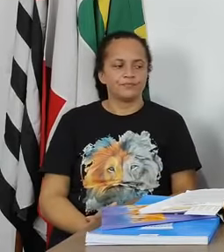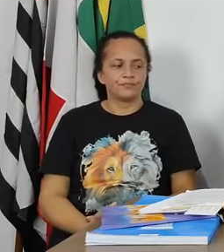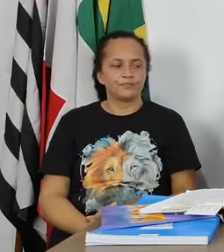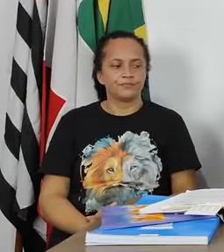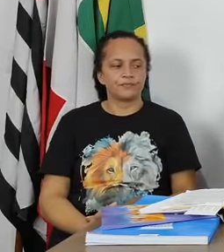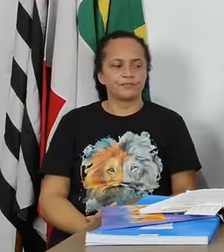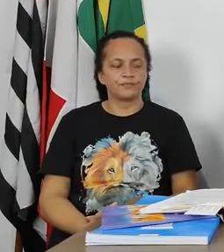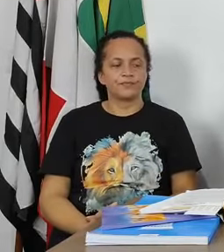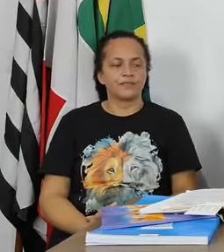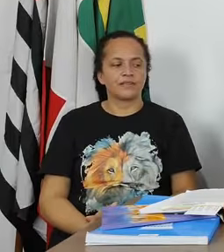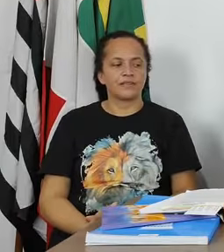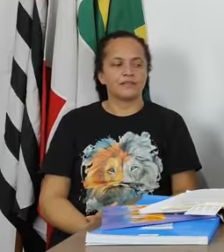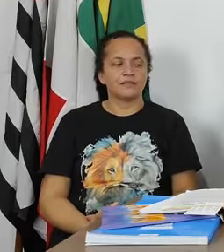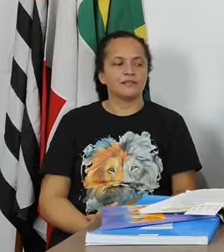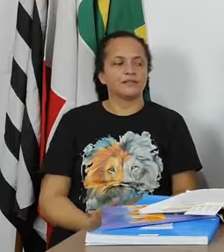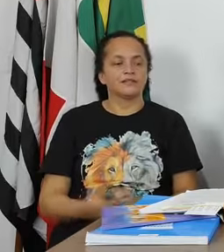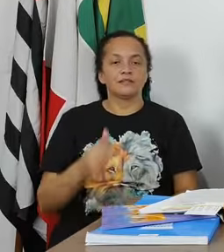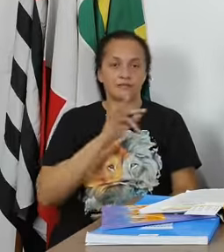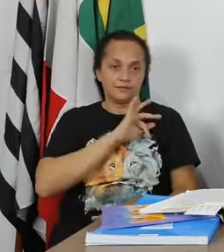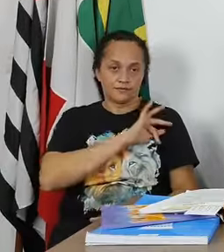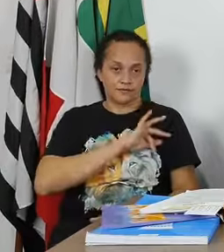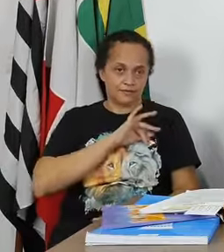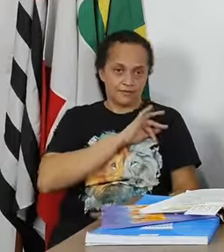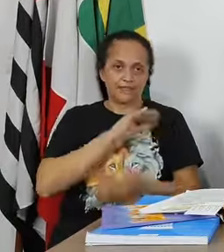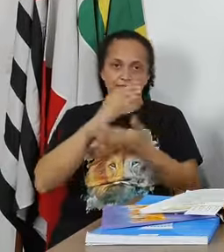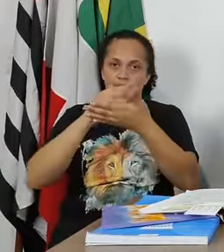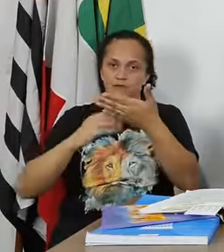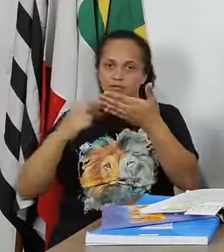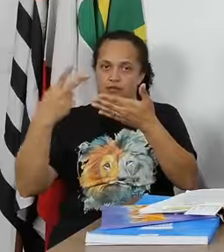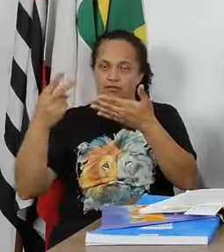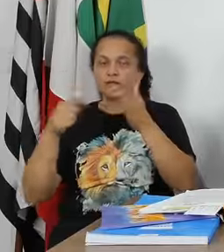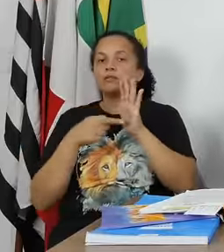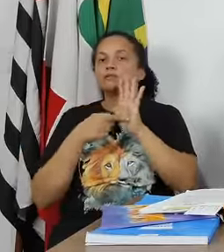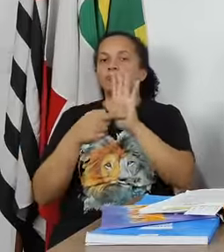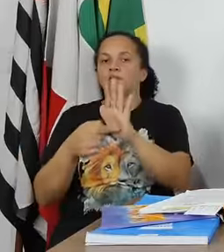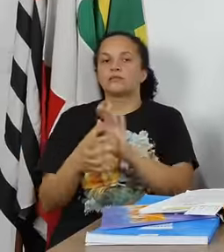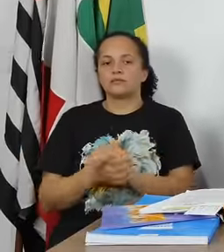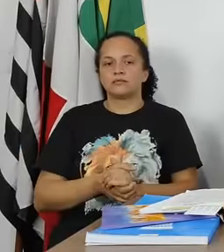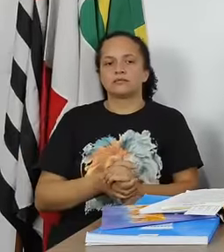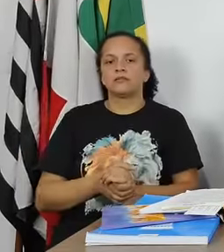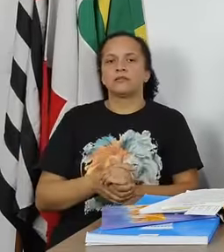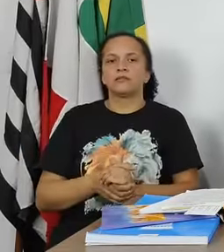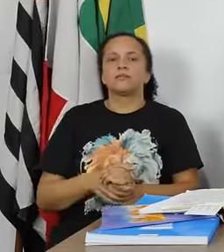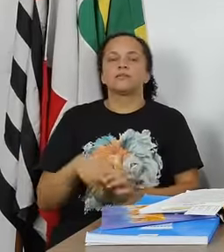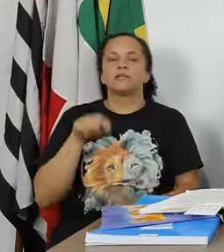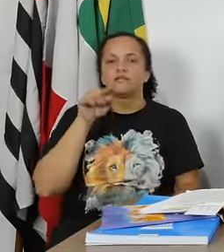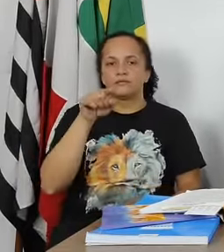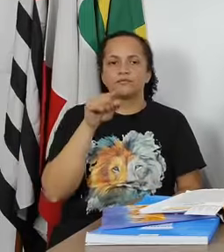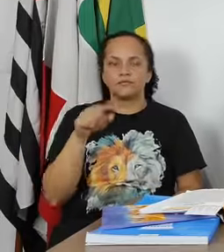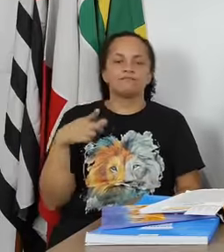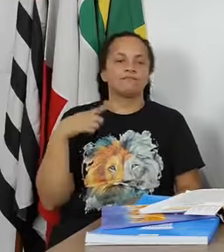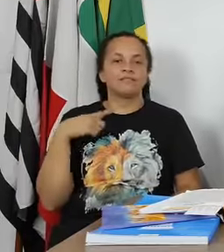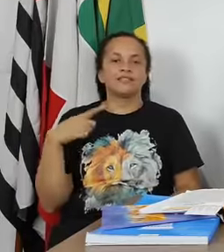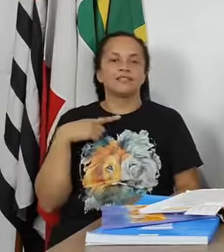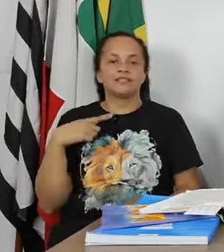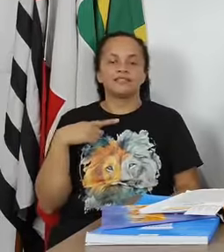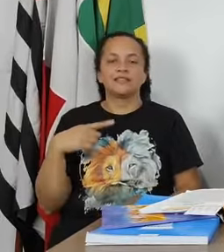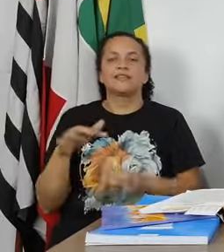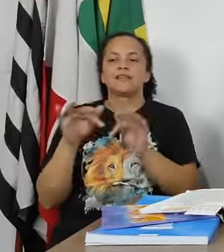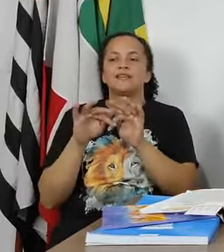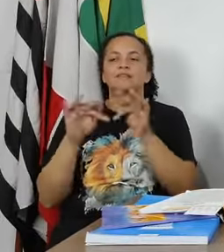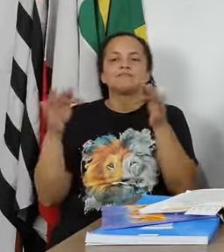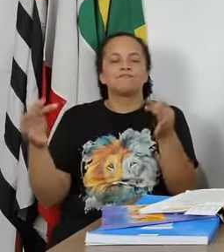Para que tornei, Filipenses 2 também fala, para que vos torneis irrepreensíveis e sinceros, filhos de